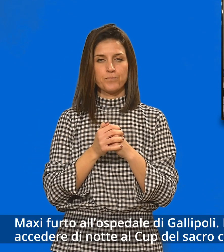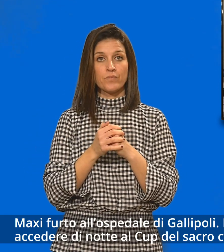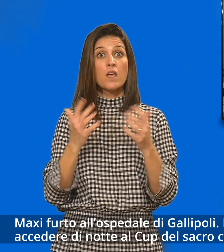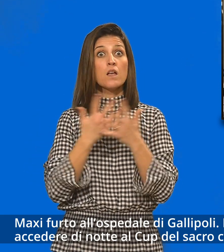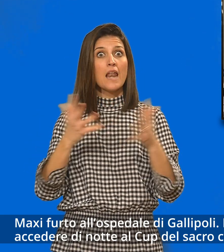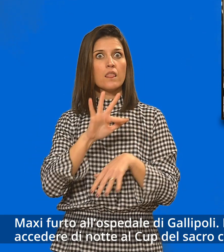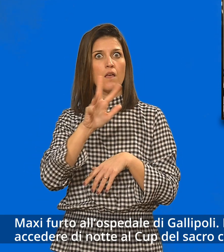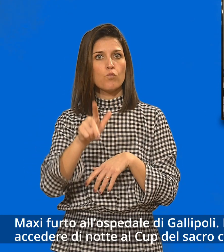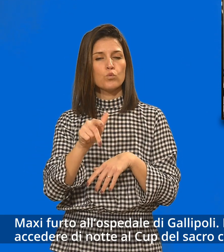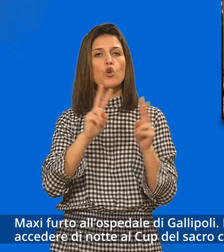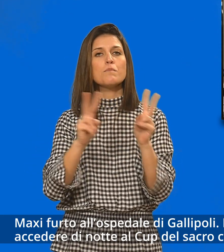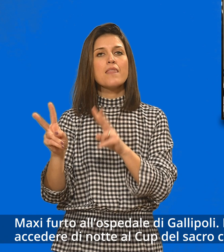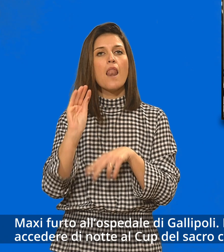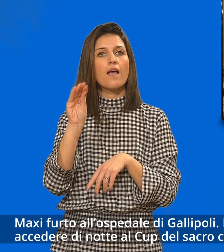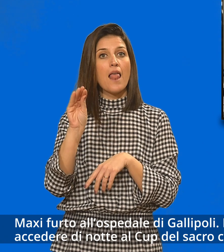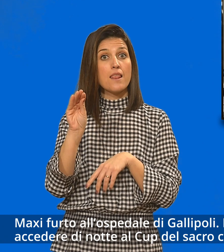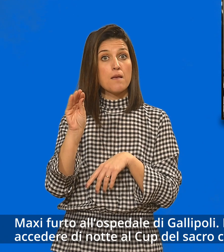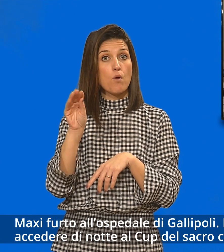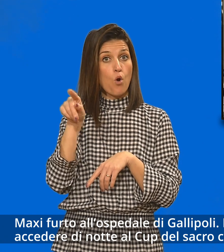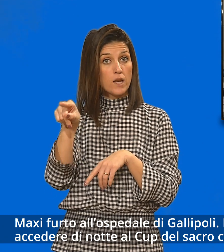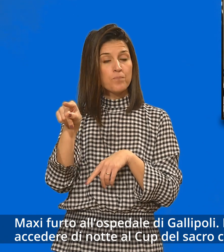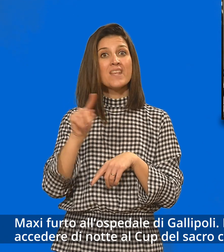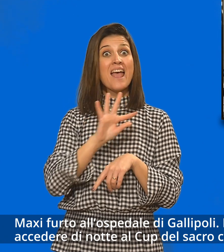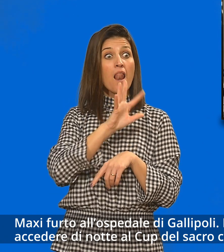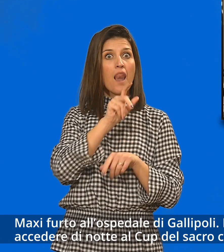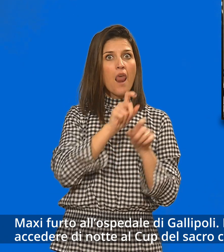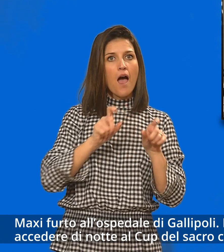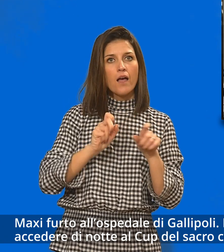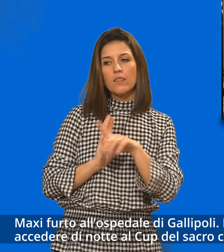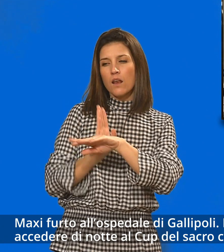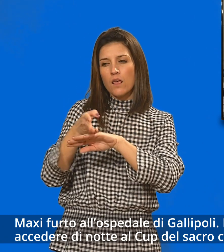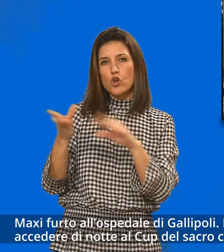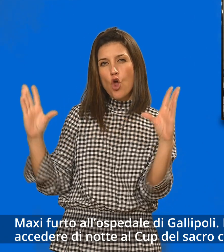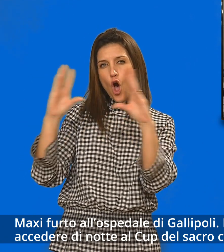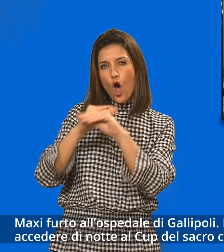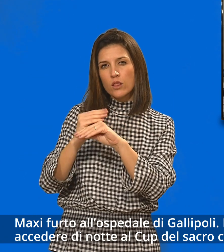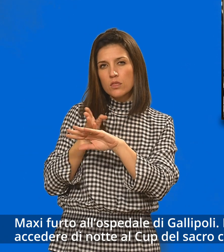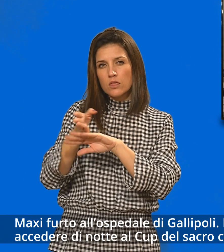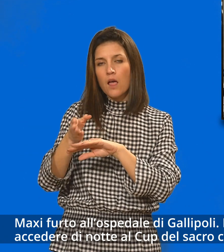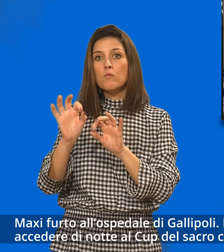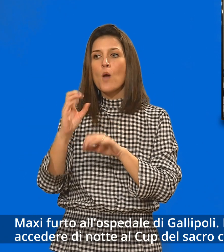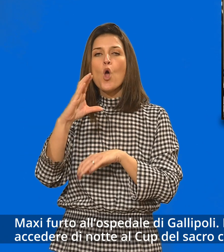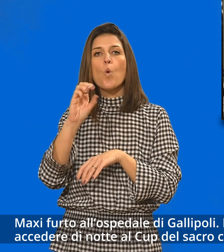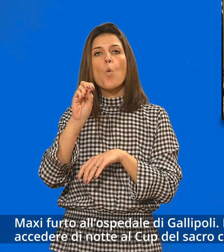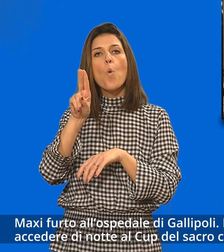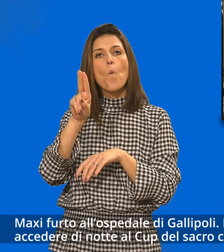gallipoli i ladri sono riusciti ad accedere di notte al cut del sacro cuore ea